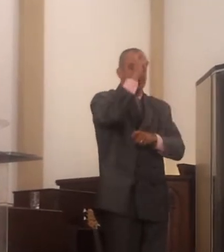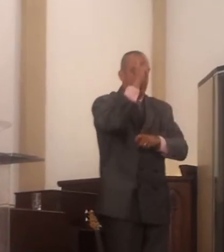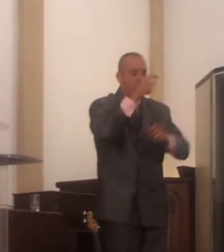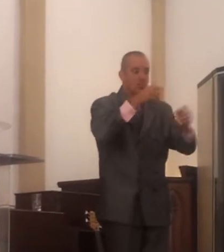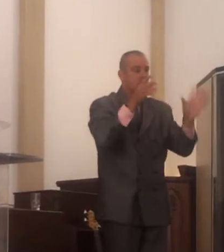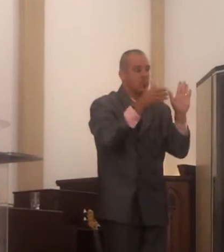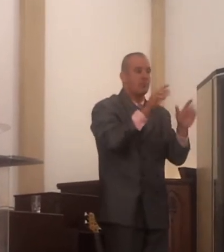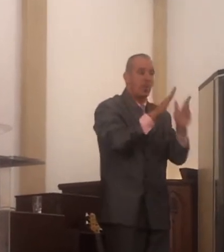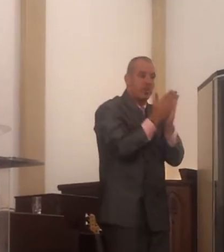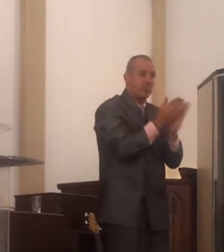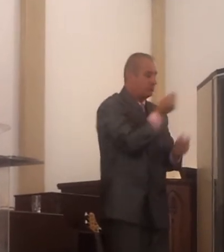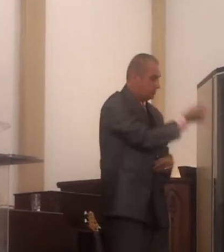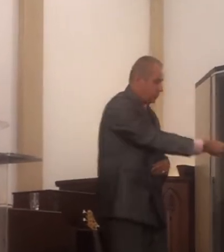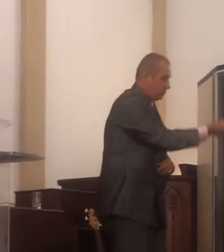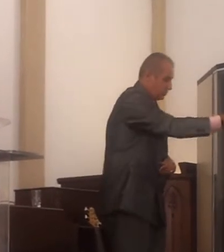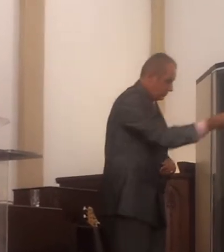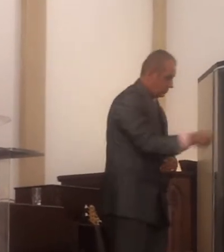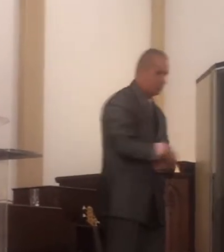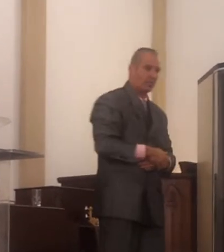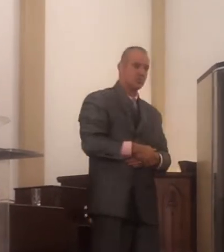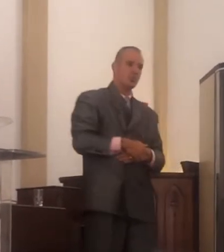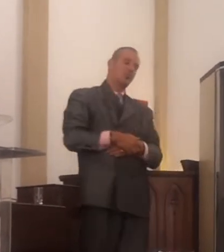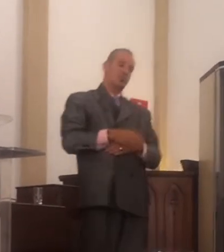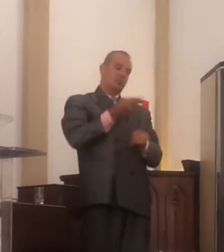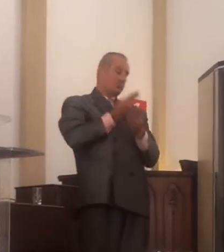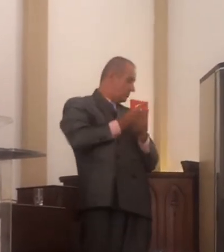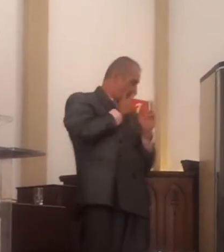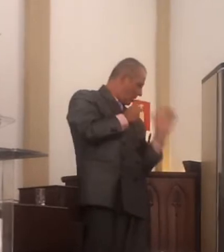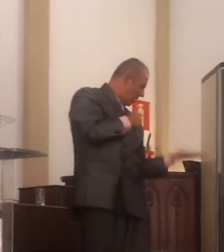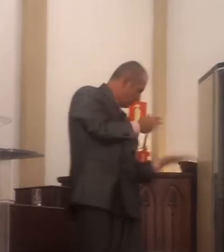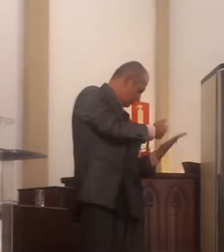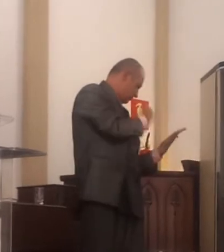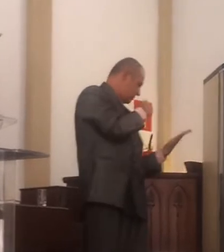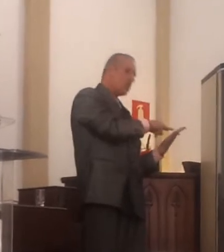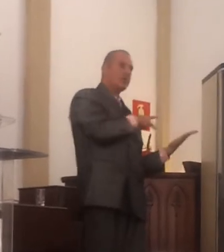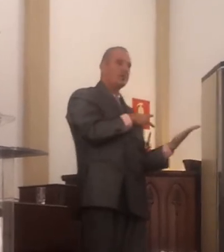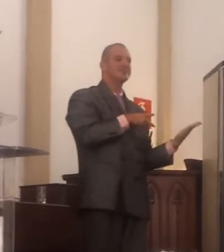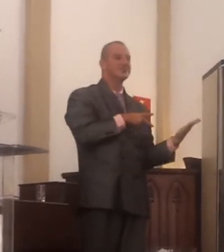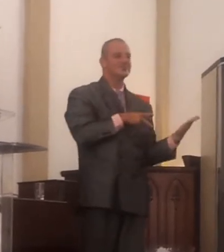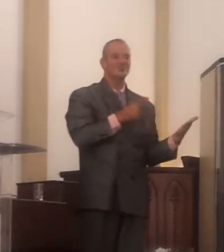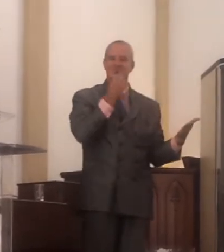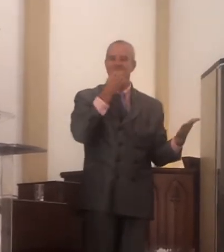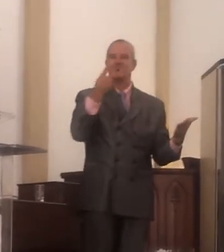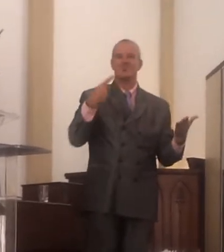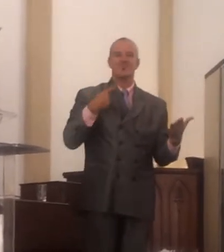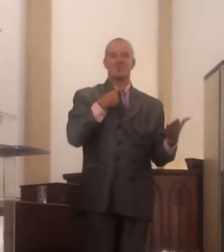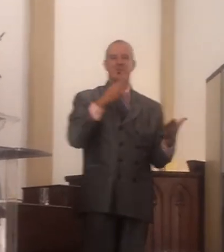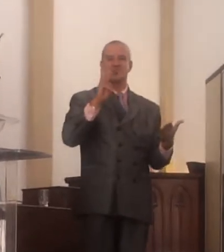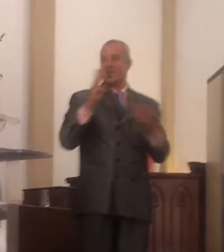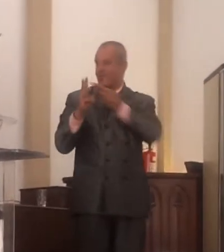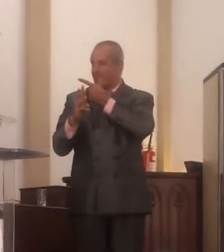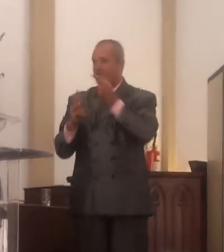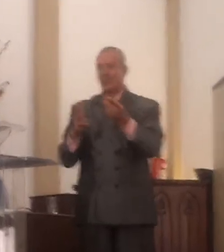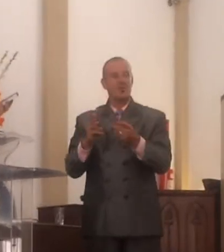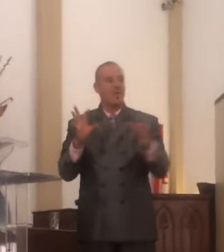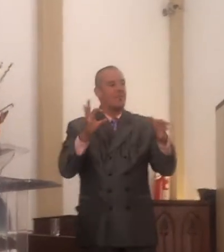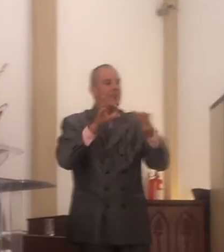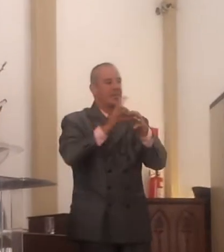para Cristo. E lhes digo mais, quando o pastor Wesley fala aqui de uma parceria com os Gideões